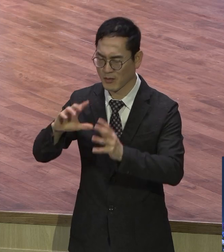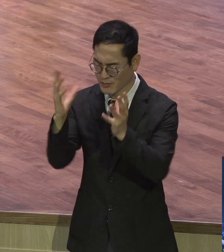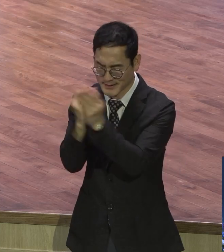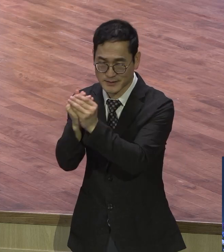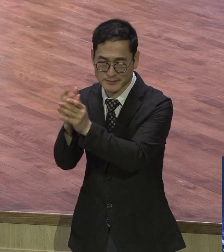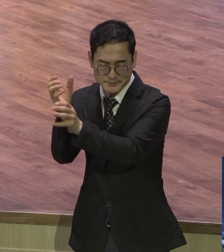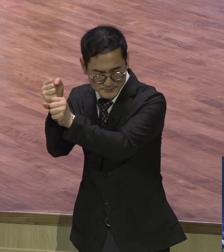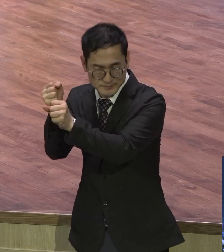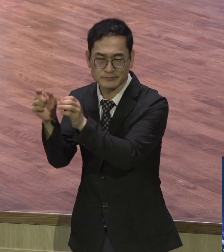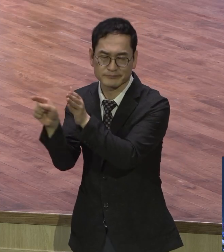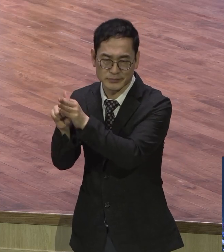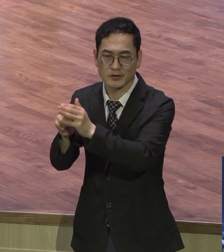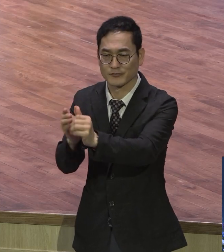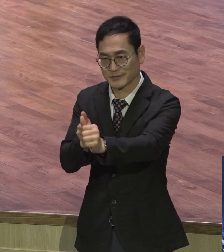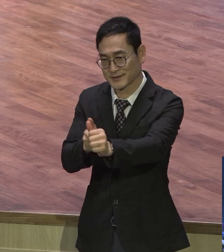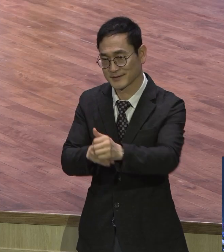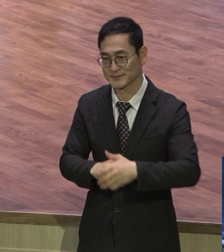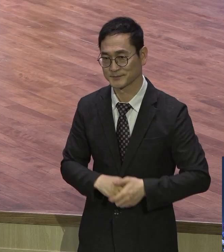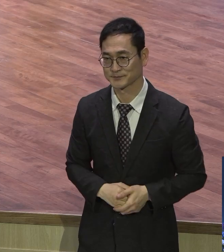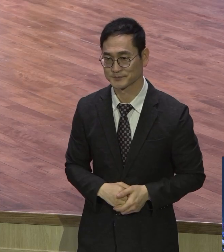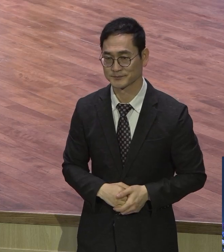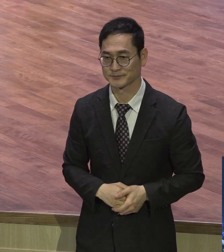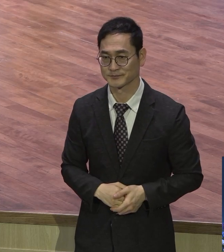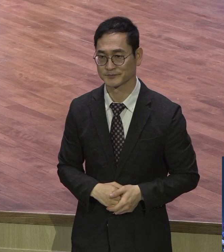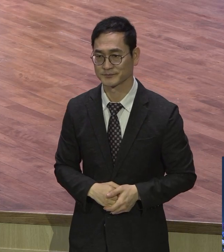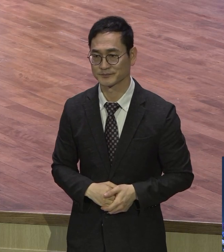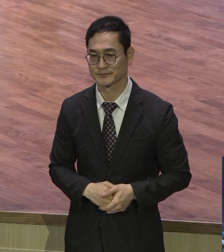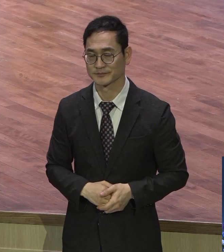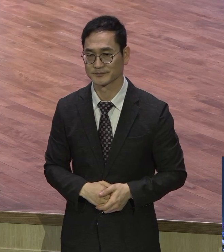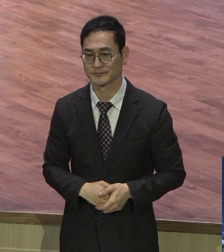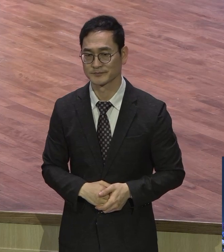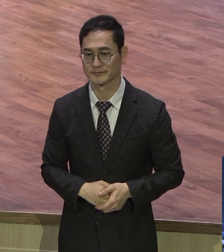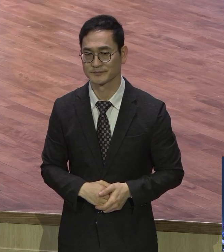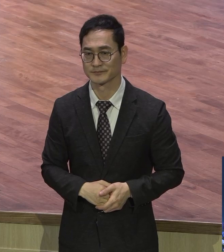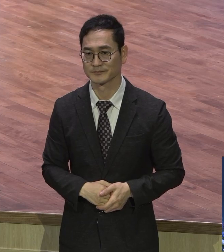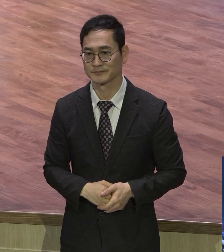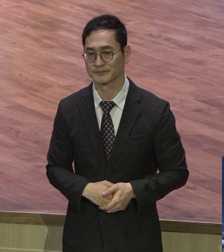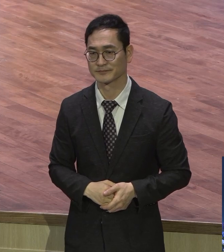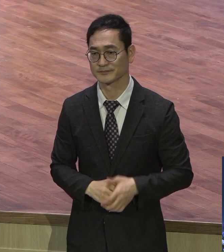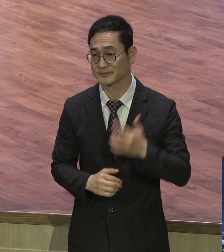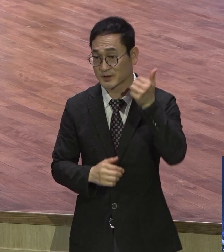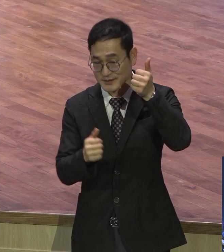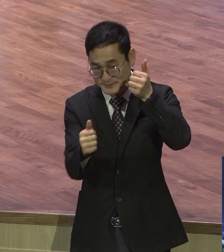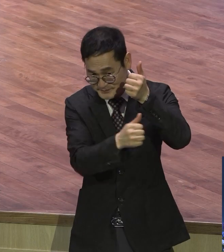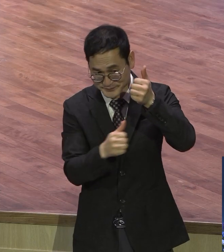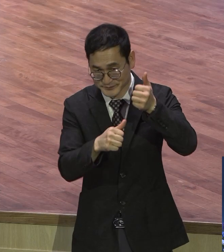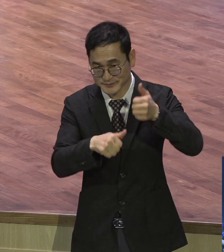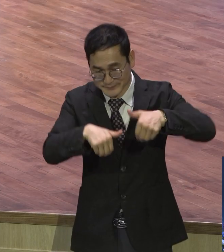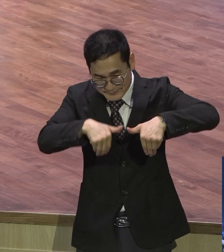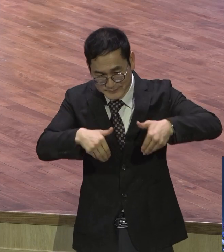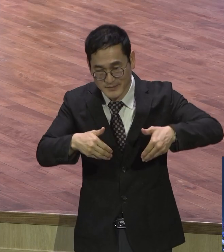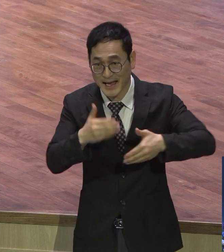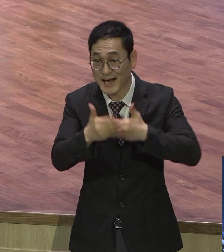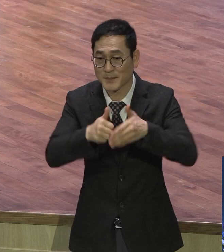특별히 중요한 분들, 교육자들, 사역자들, 사단이 가만두지 않습니다